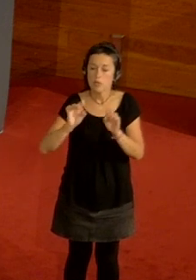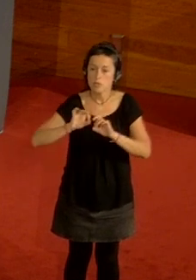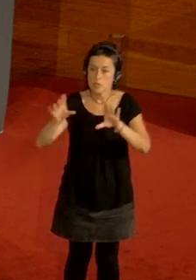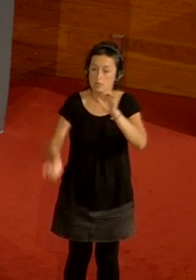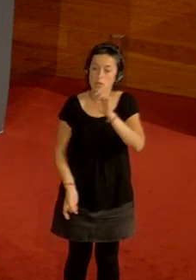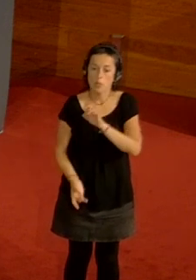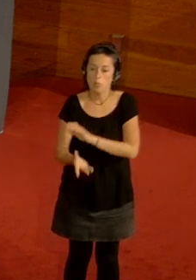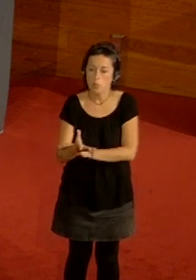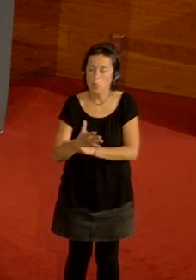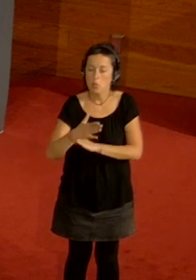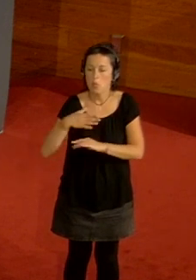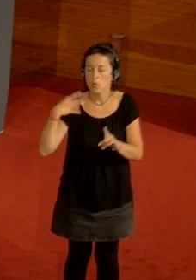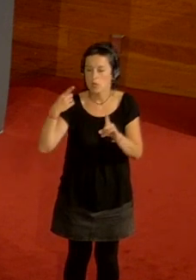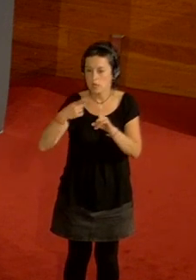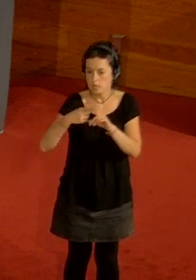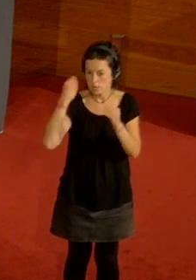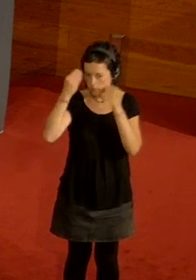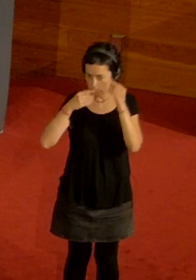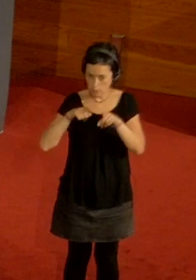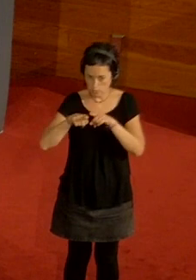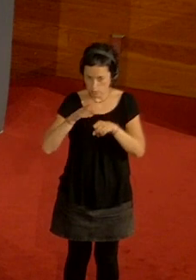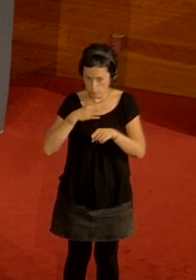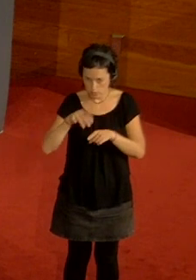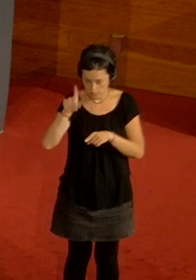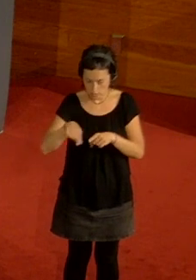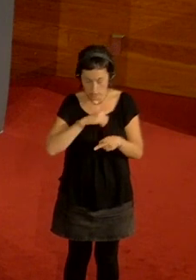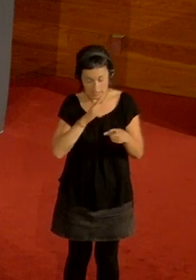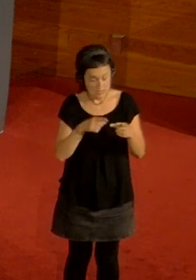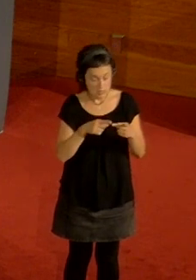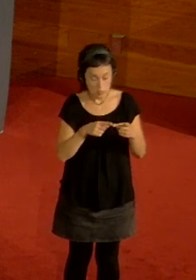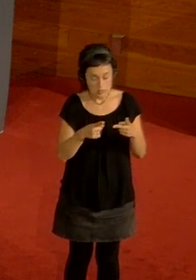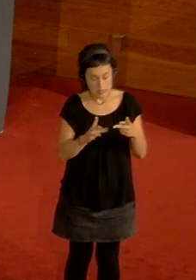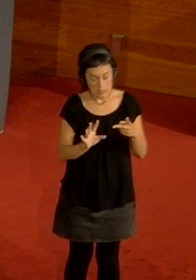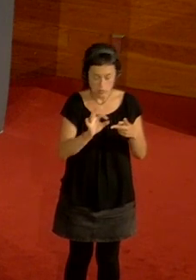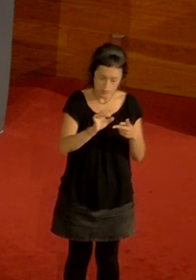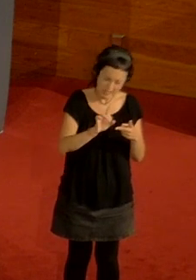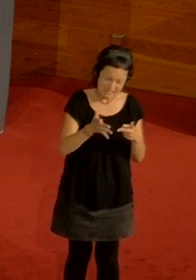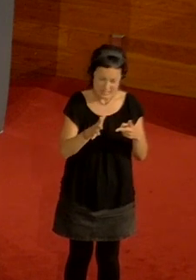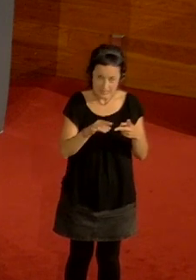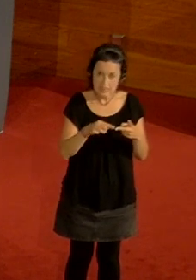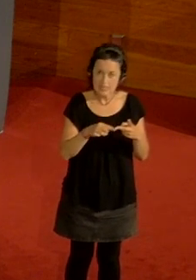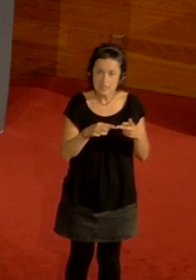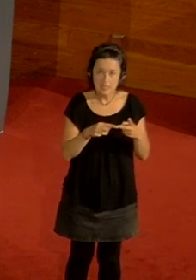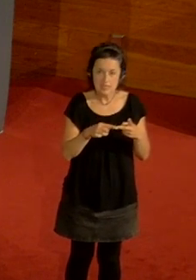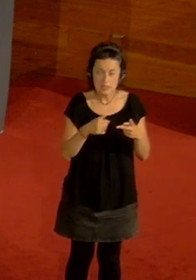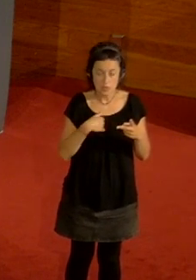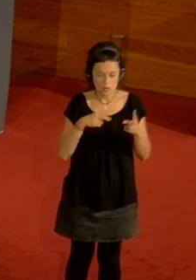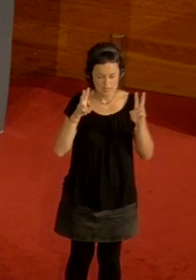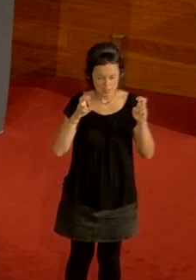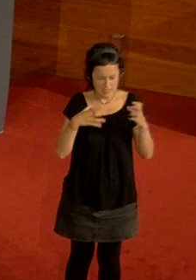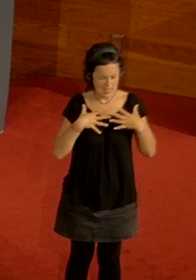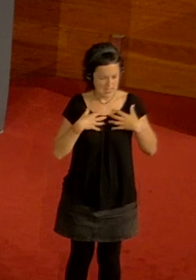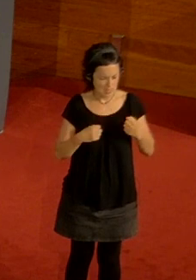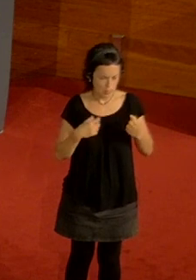pensamientos críticos y la segunda que no tiene nada que ver pero sí que tiene que ver eh yo estoy bastante preocupada con la salud y ahora